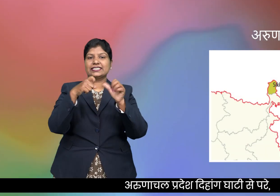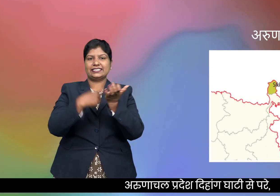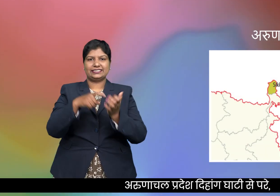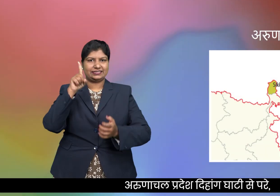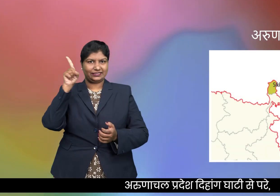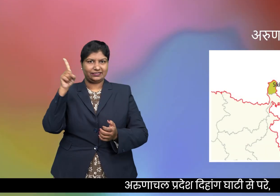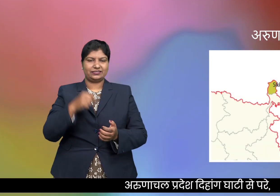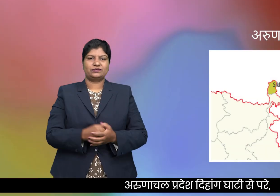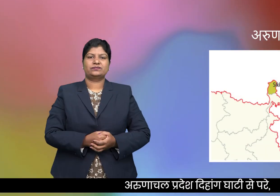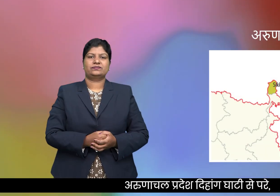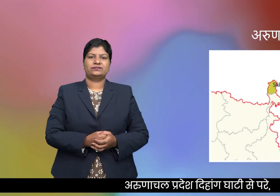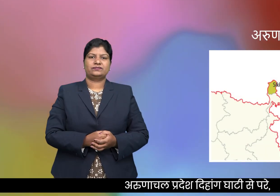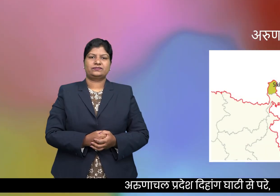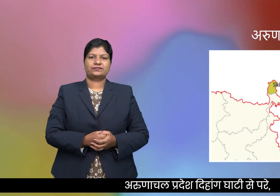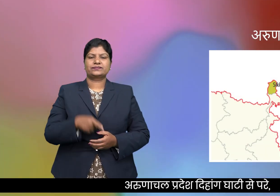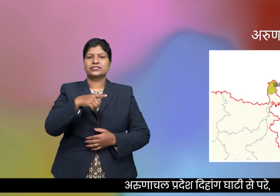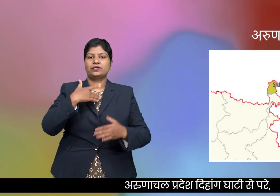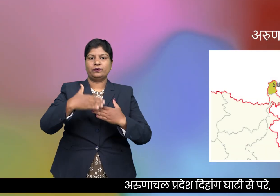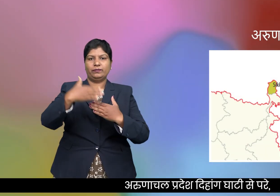अरुणाचल प्रदेश दिहांग घाटी से परे